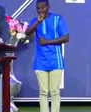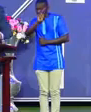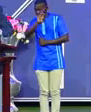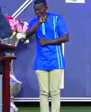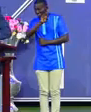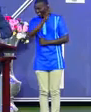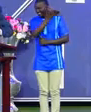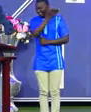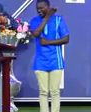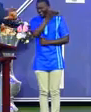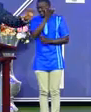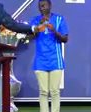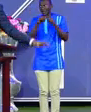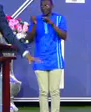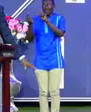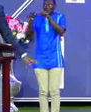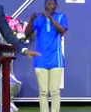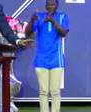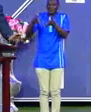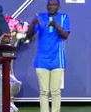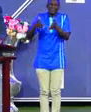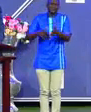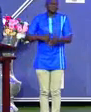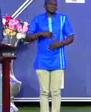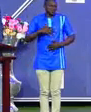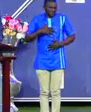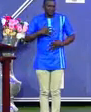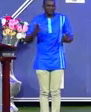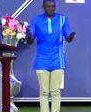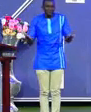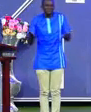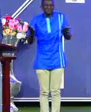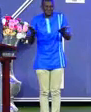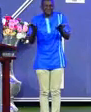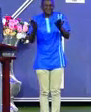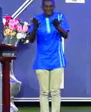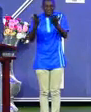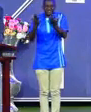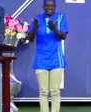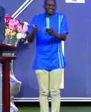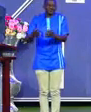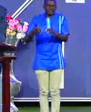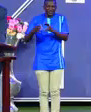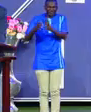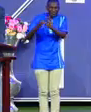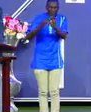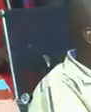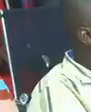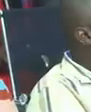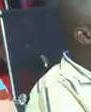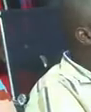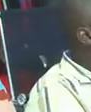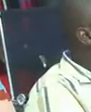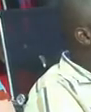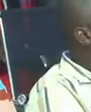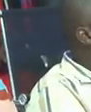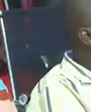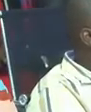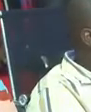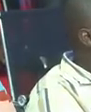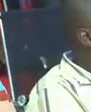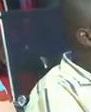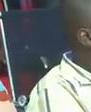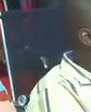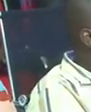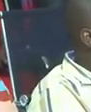naye ojja wano era kituzzaamu amaanyi fraternity etutambulira mu UCC churches